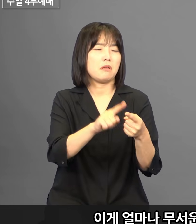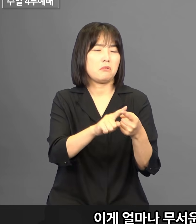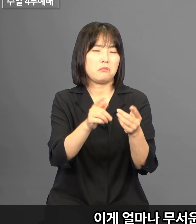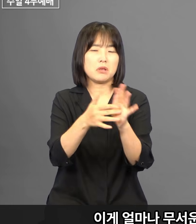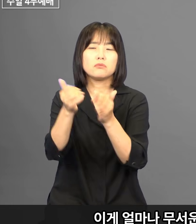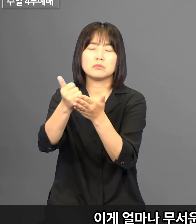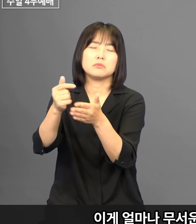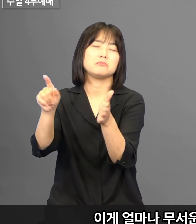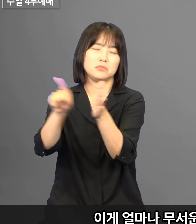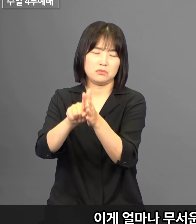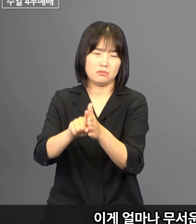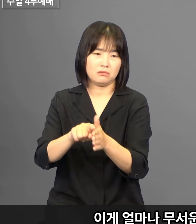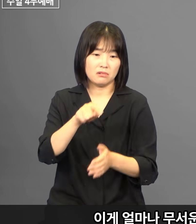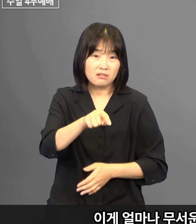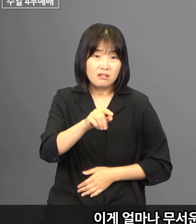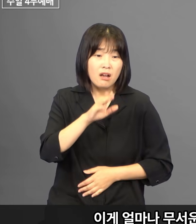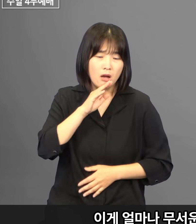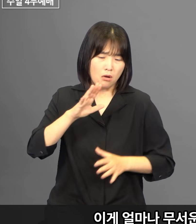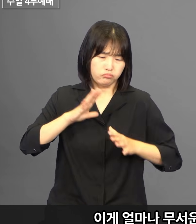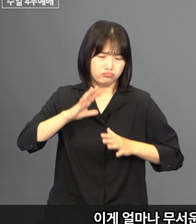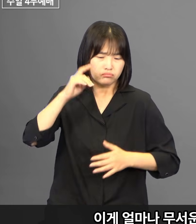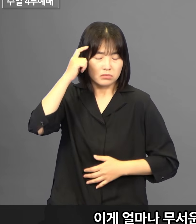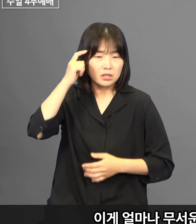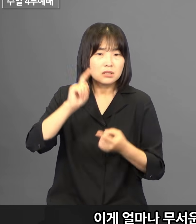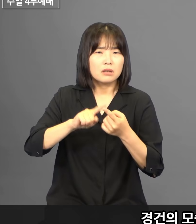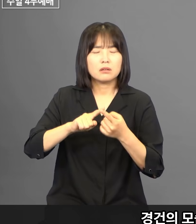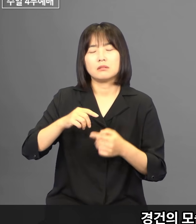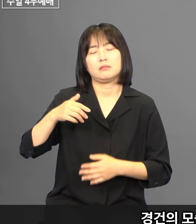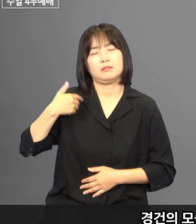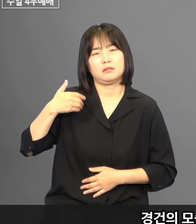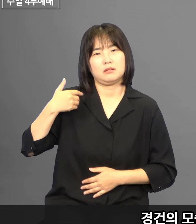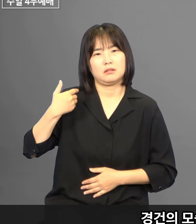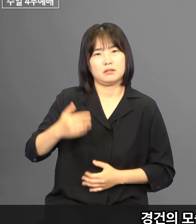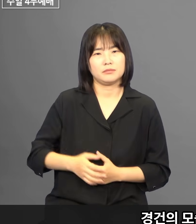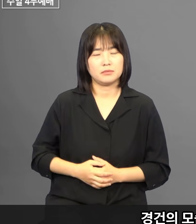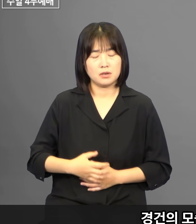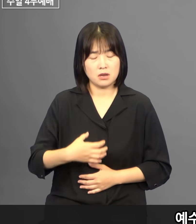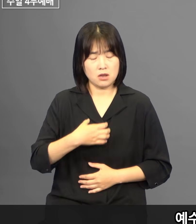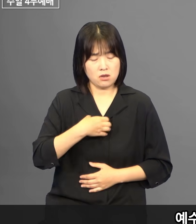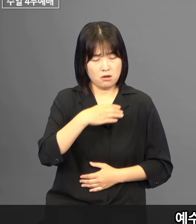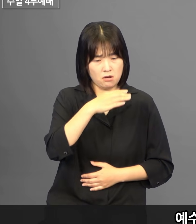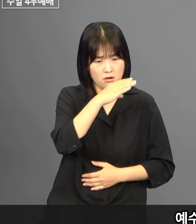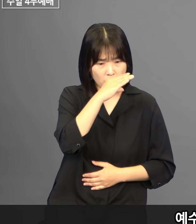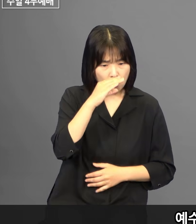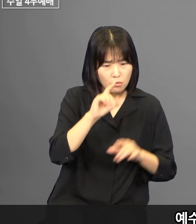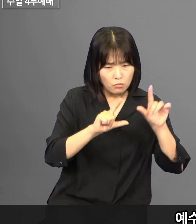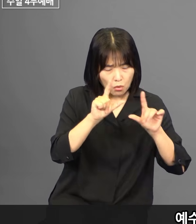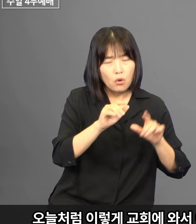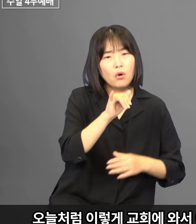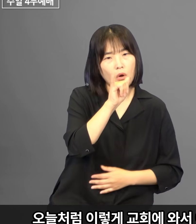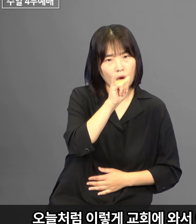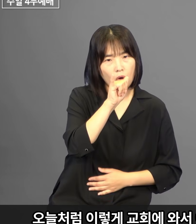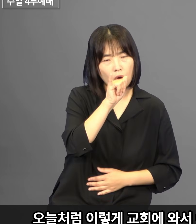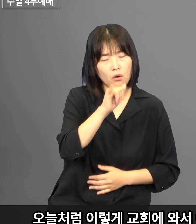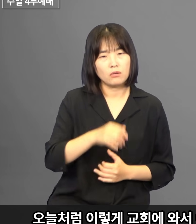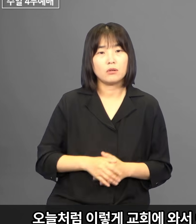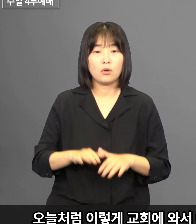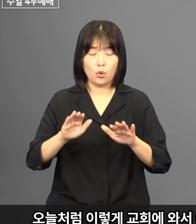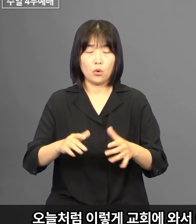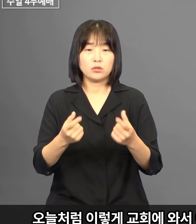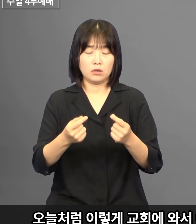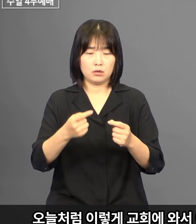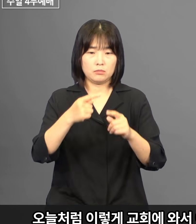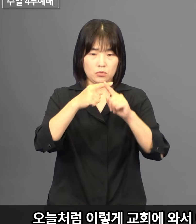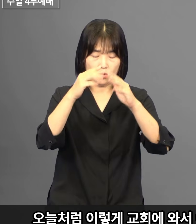얼마나 무서운 생각인지를 모르는 거예요. 경건의 모습은 가지고 있어요. 예수 믿는다니까. 오늘처럼 이렇게 교회